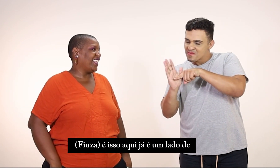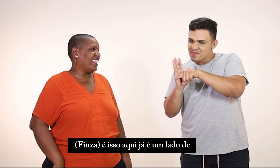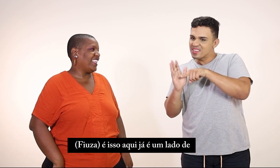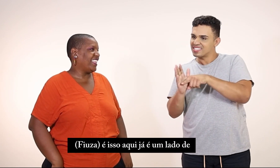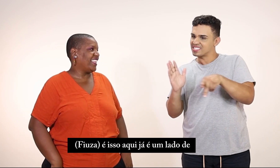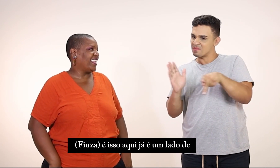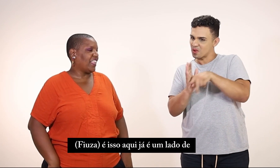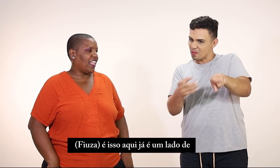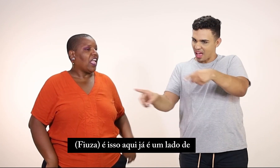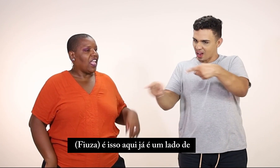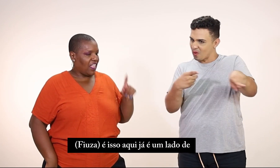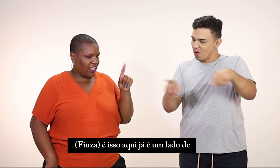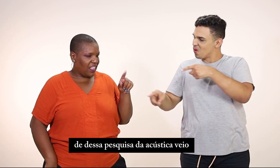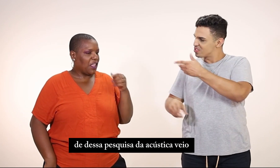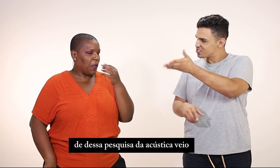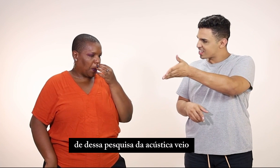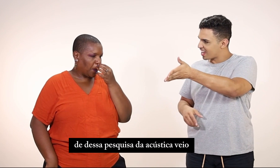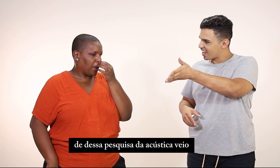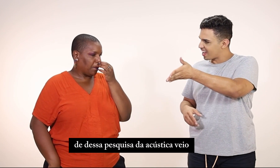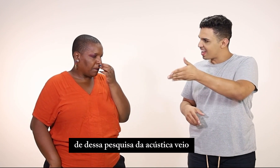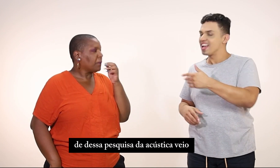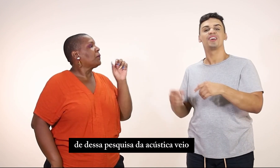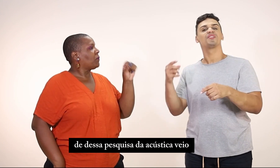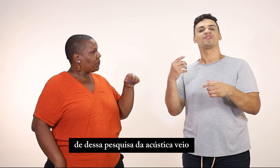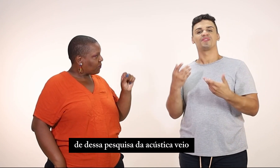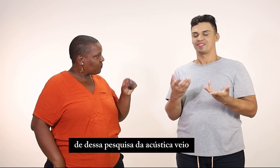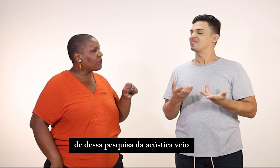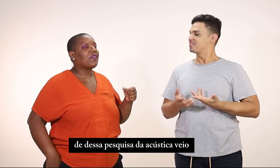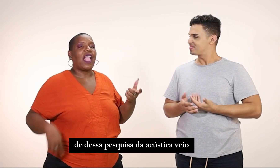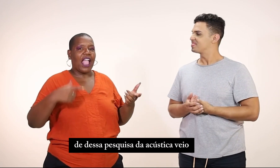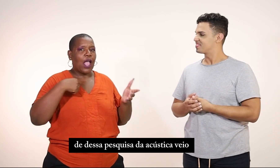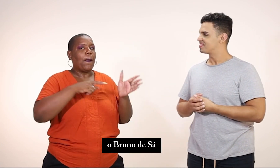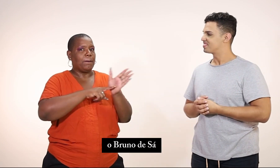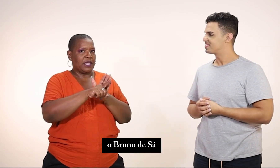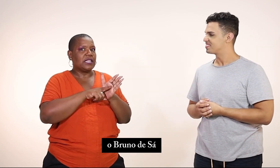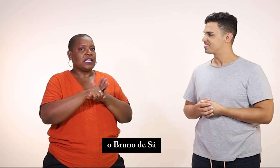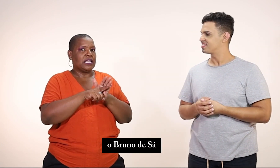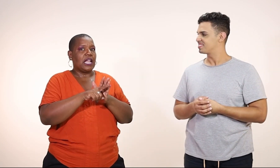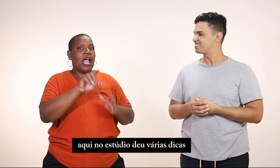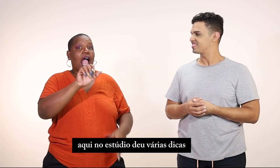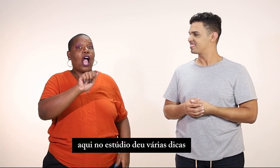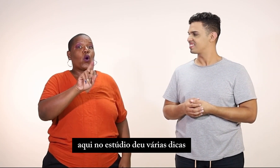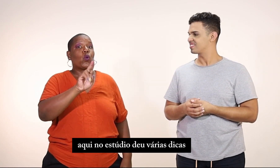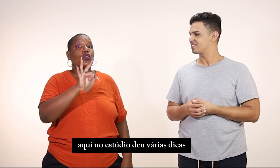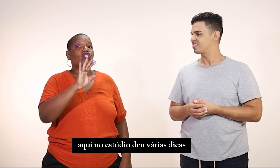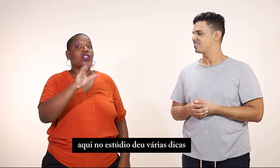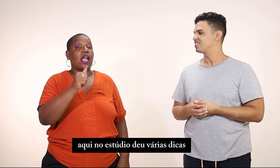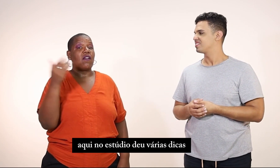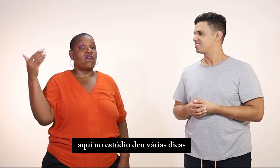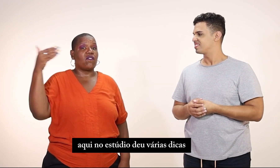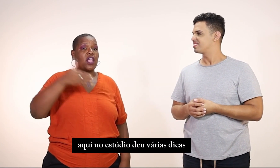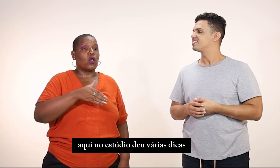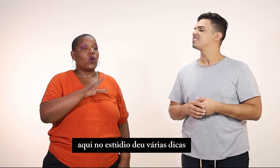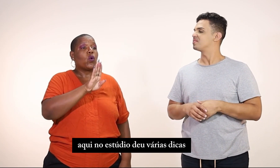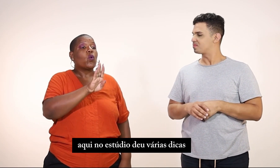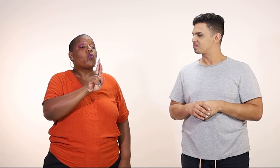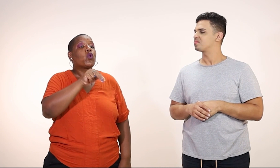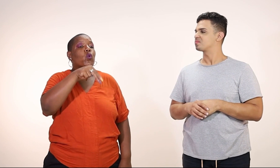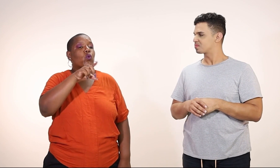Isso aqui já é um lado dessa pesquisa da acústica. Veio o Bruno de Sá aqui no estúdio, deu várias dicas.